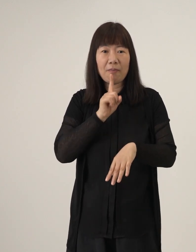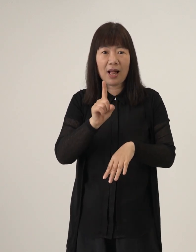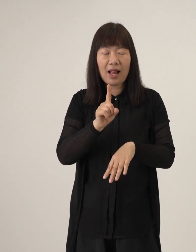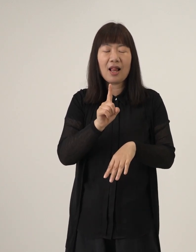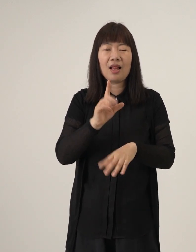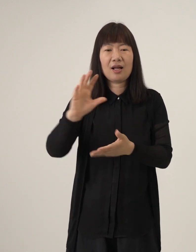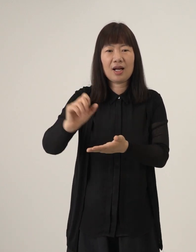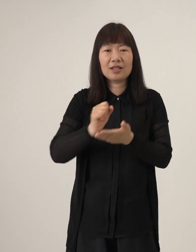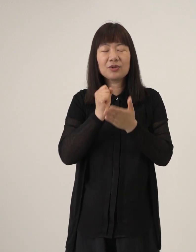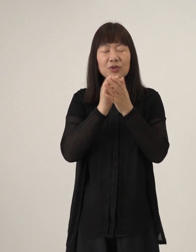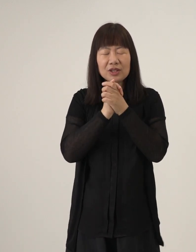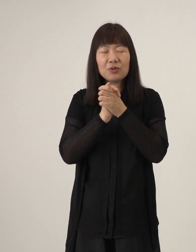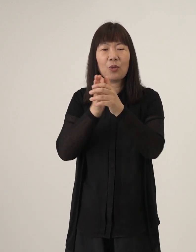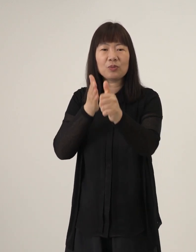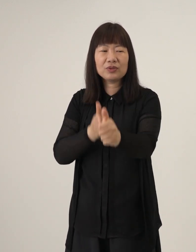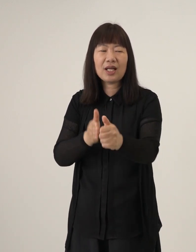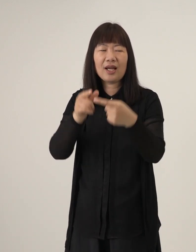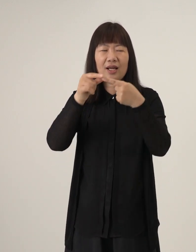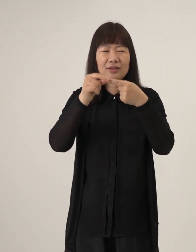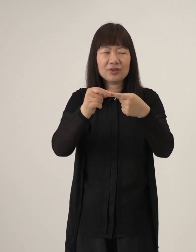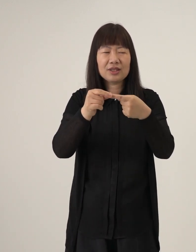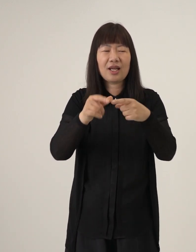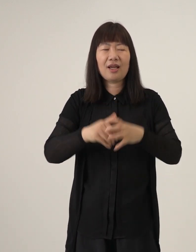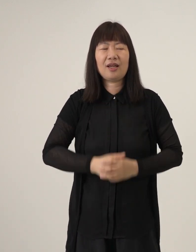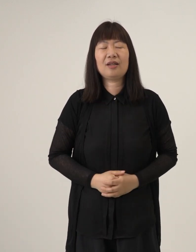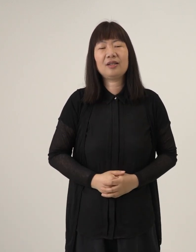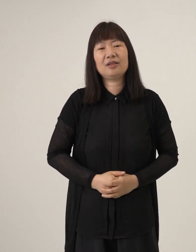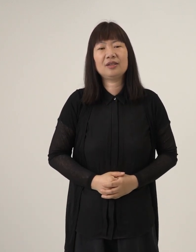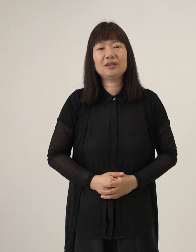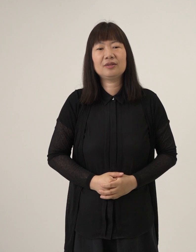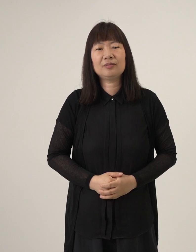가지고 기도했으면 좋겠어요. 첫째,